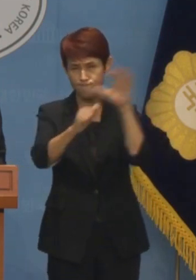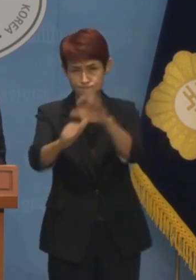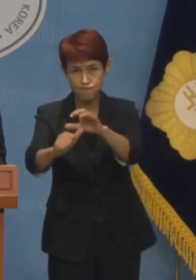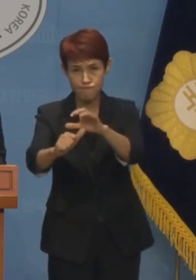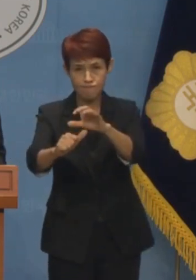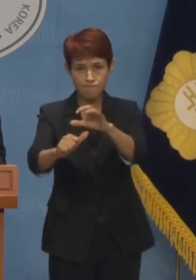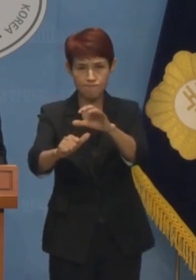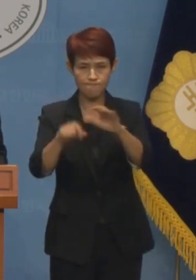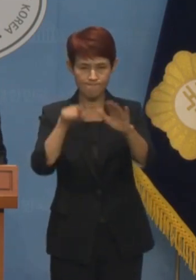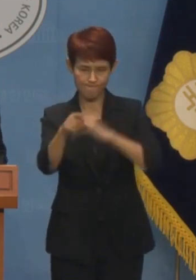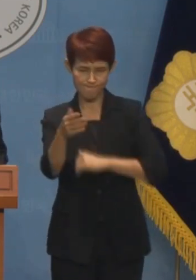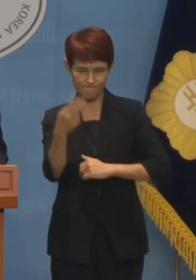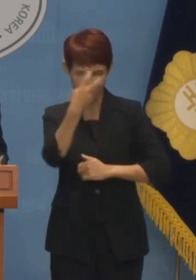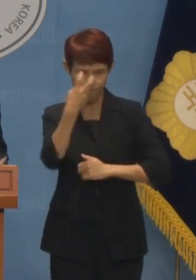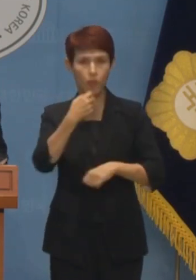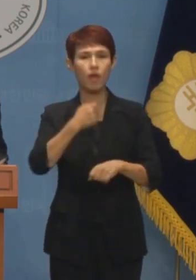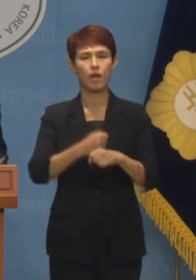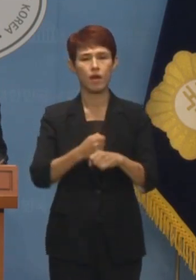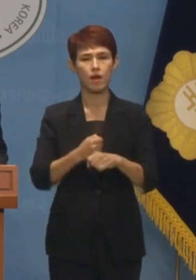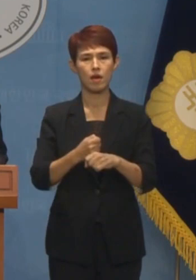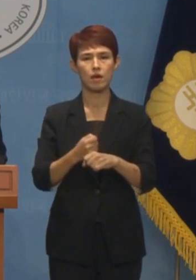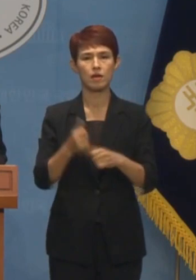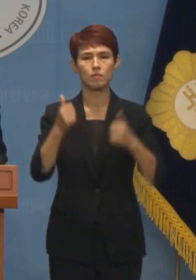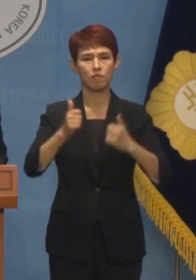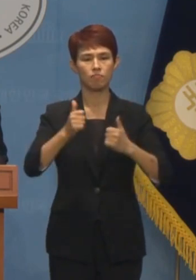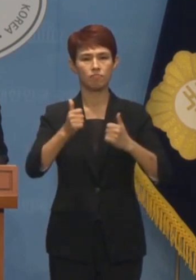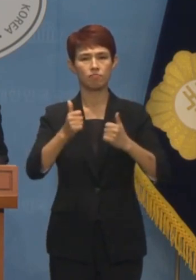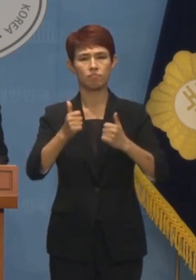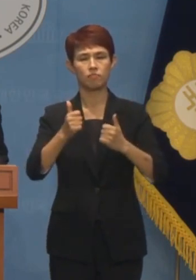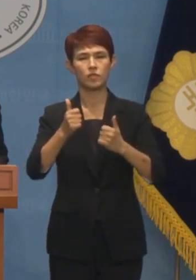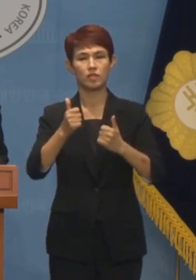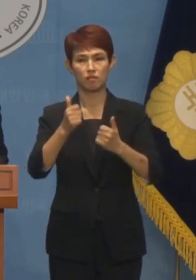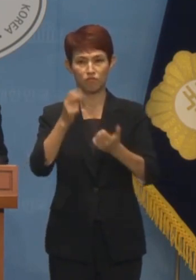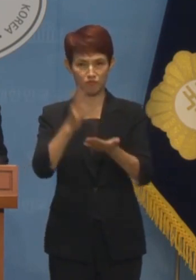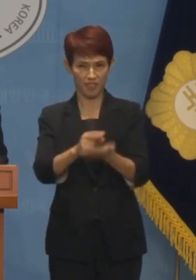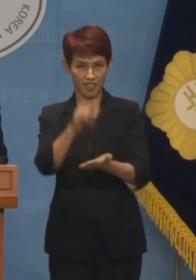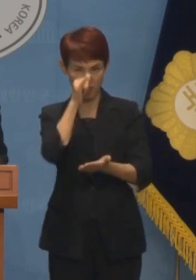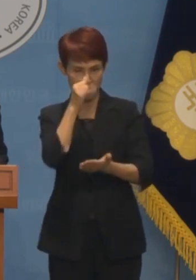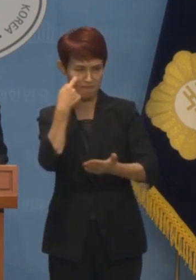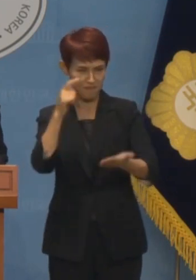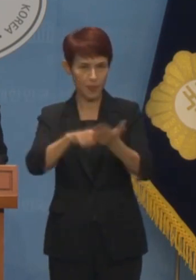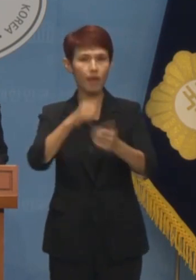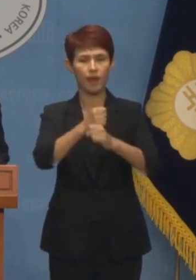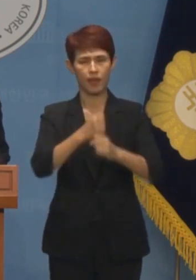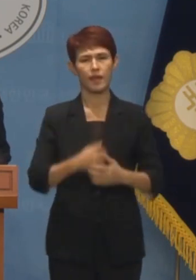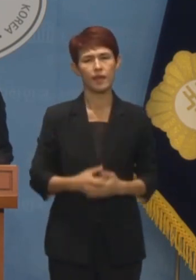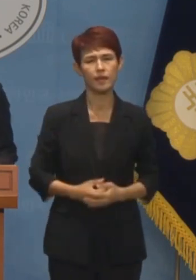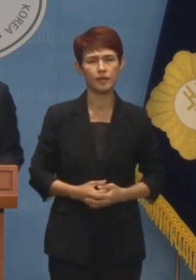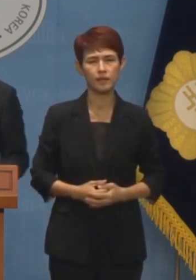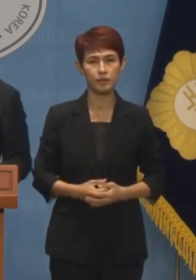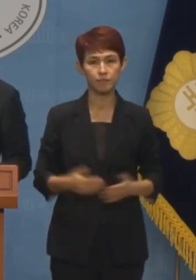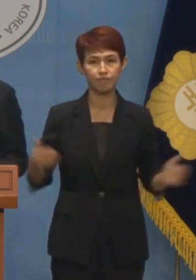낱낱이 밝혀내고 법적 책임을 묻겠습니다